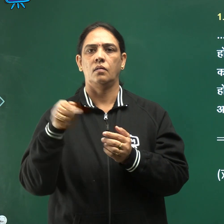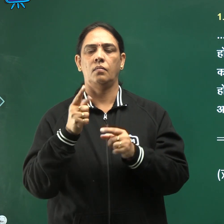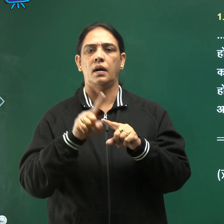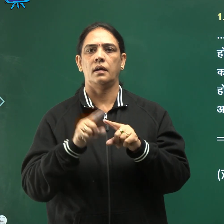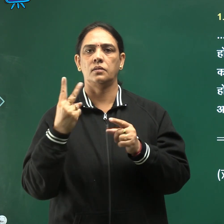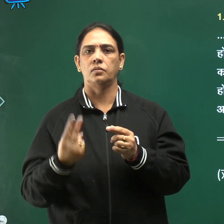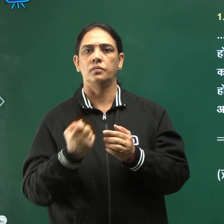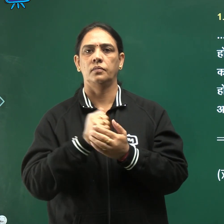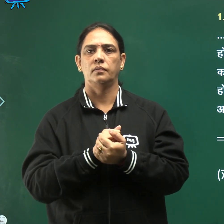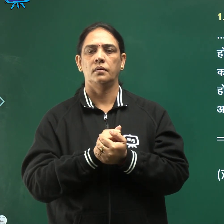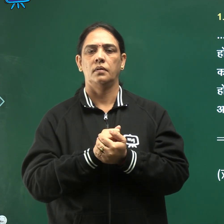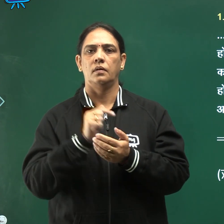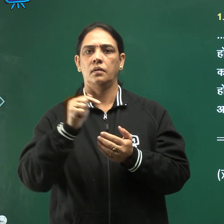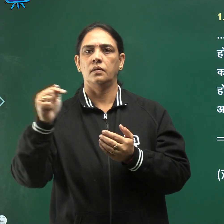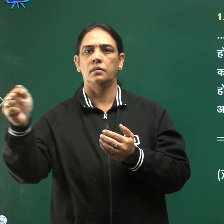x2 ...